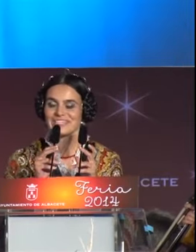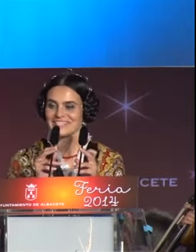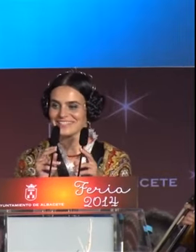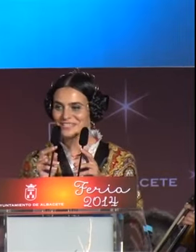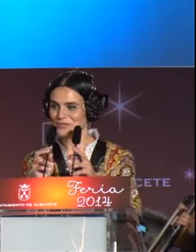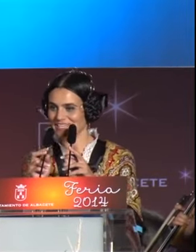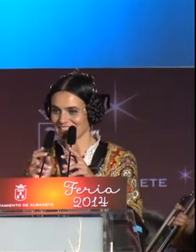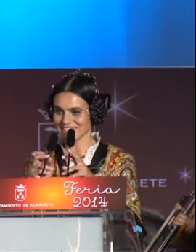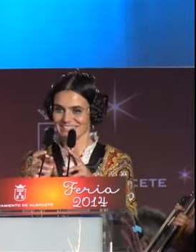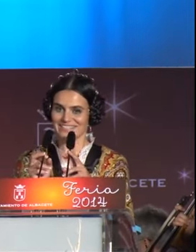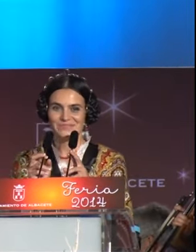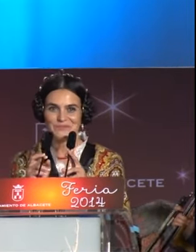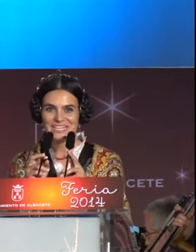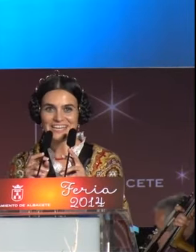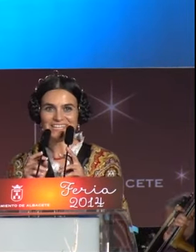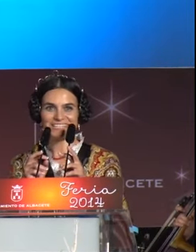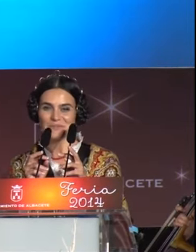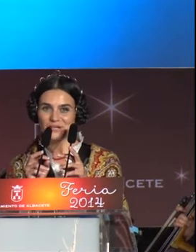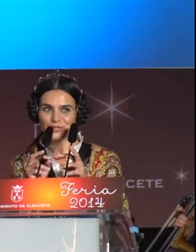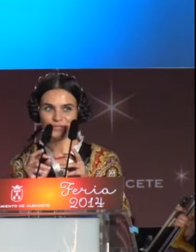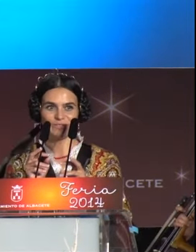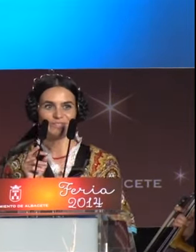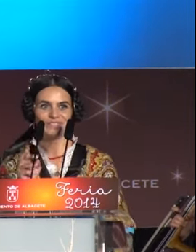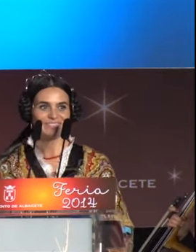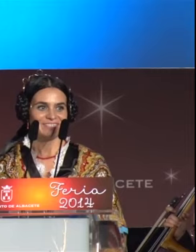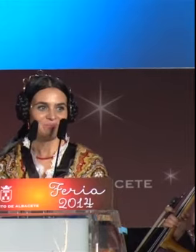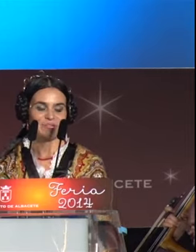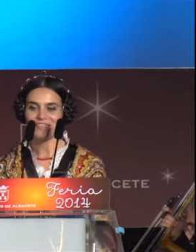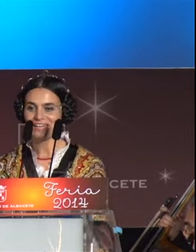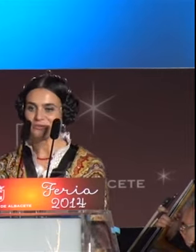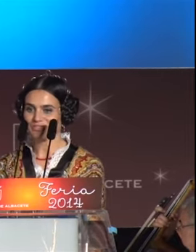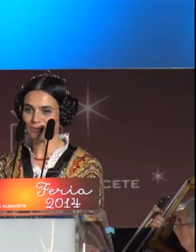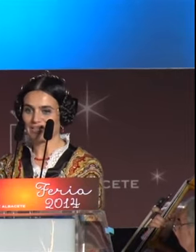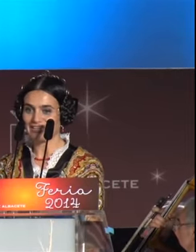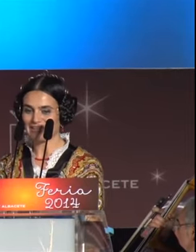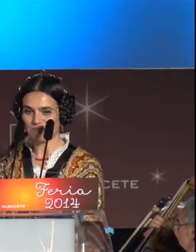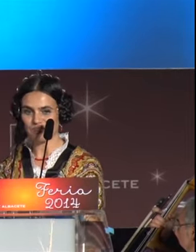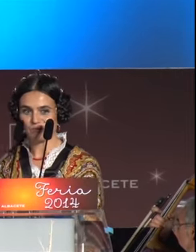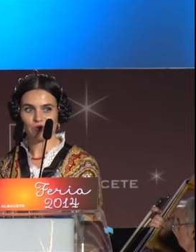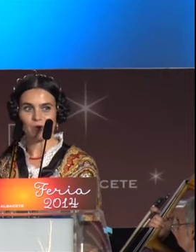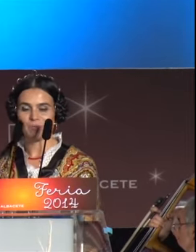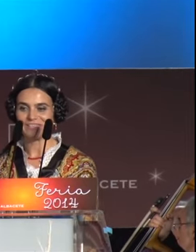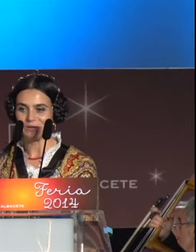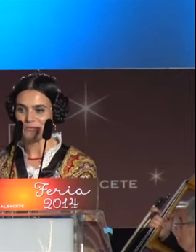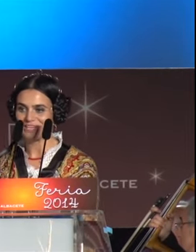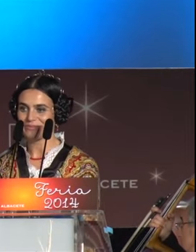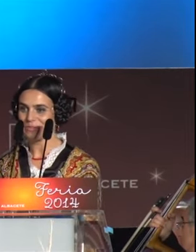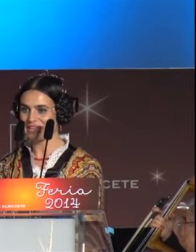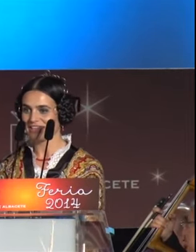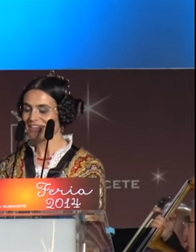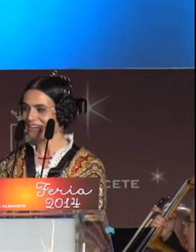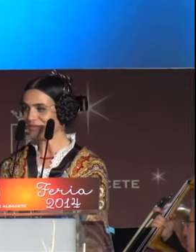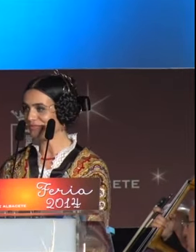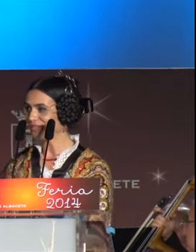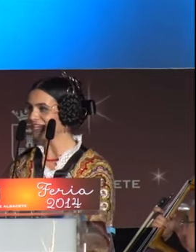Buenas noches, señores, familiares, amigos. Pues nada, el consejo que le damos a los nuevos manchegos